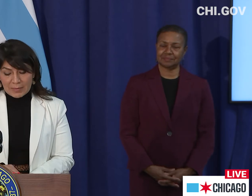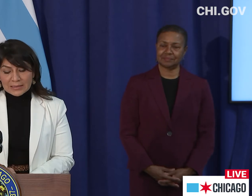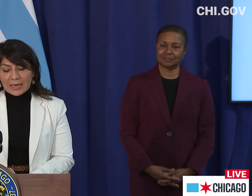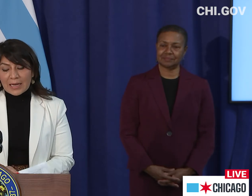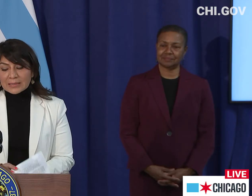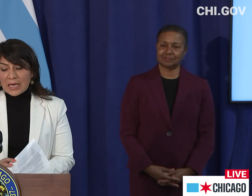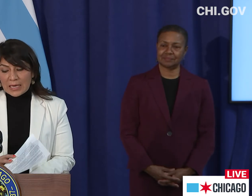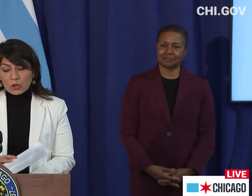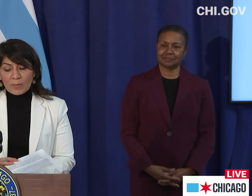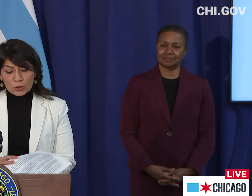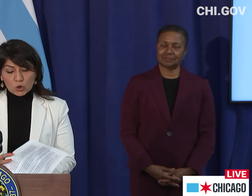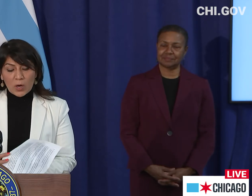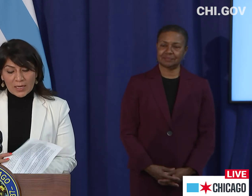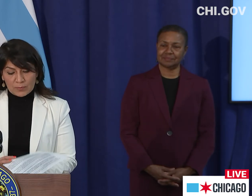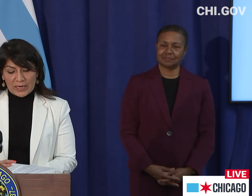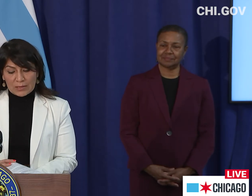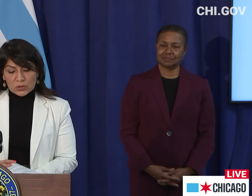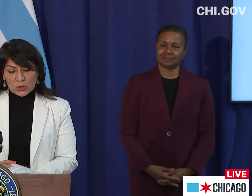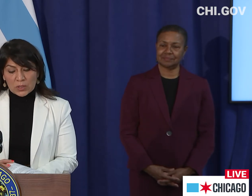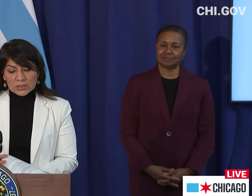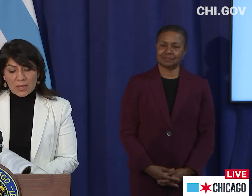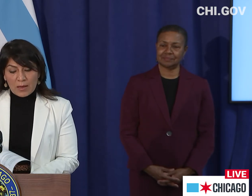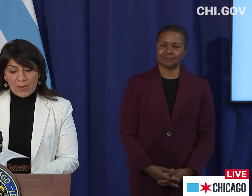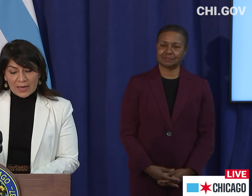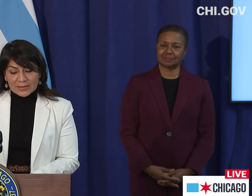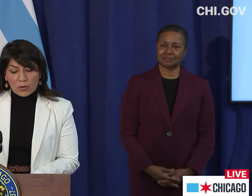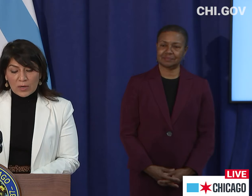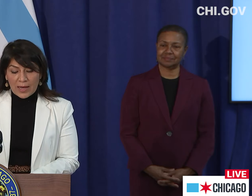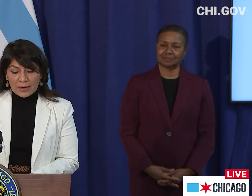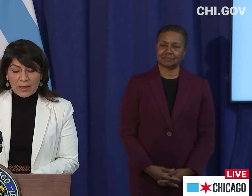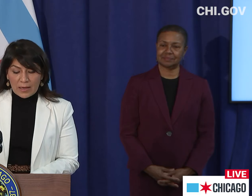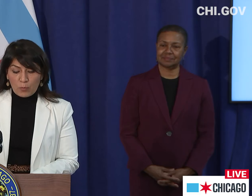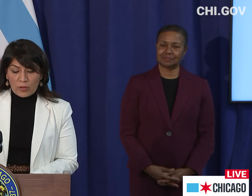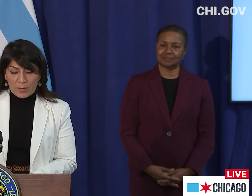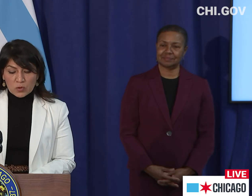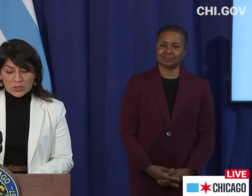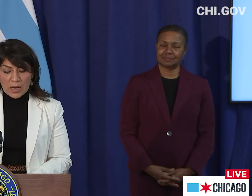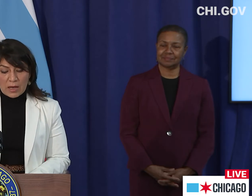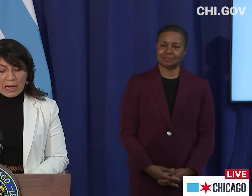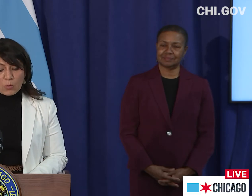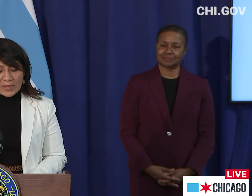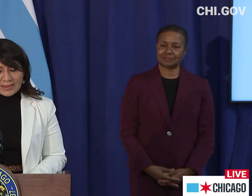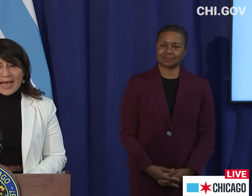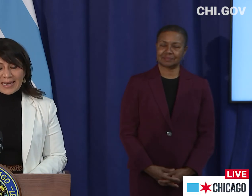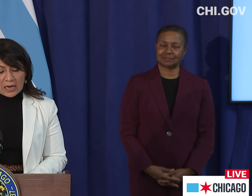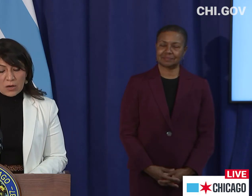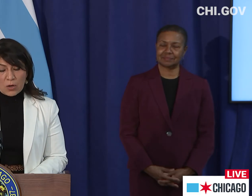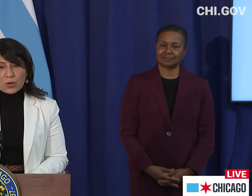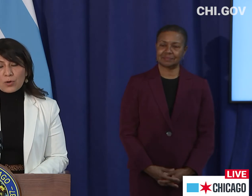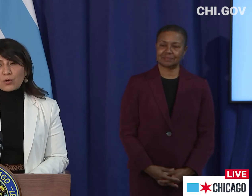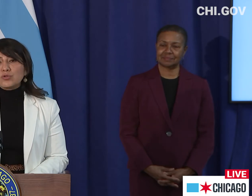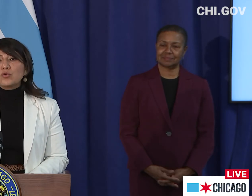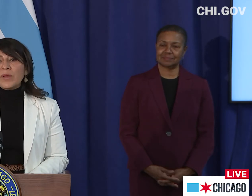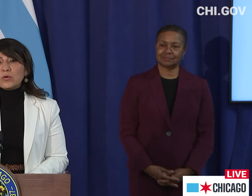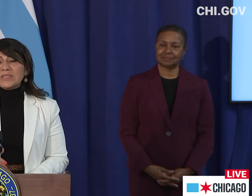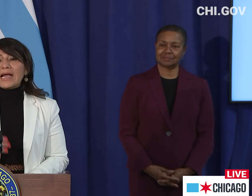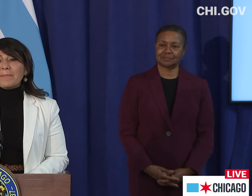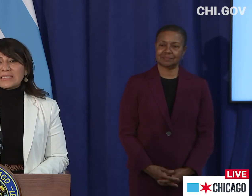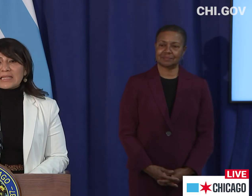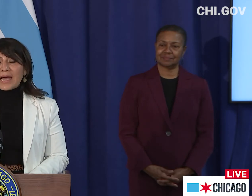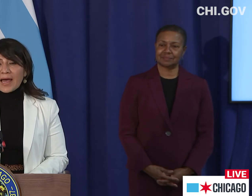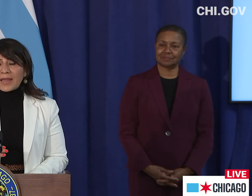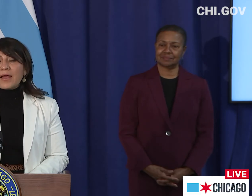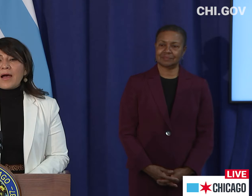utilizando las máscaras y tomando todas las precauciones para asegurar que podemos aumentar los números